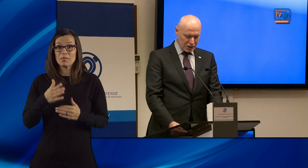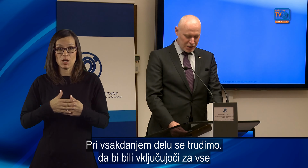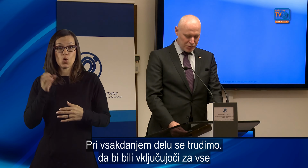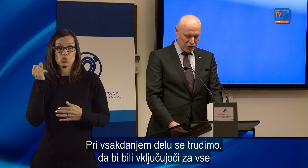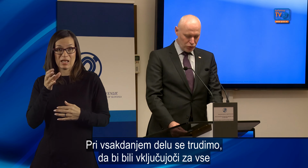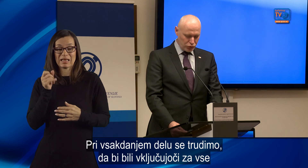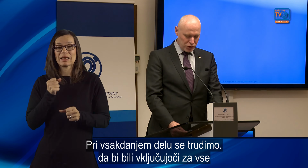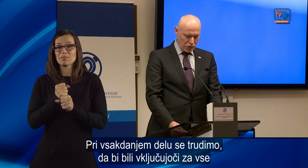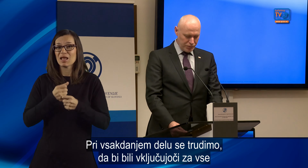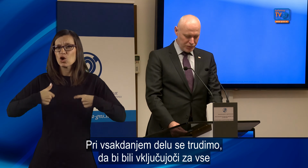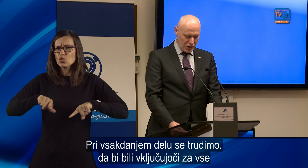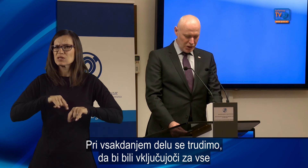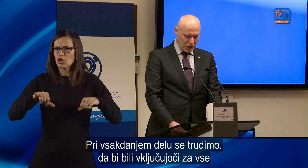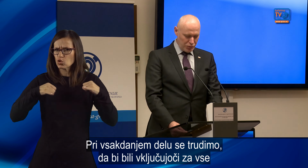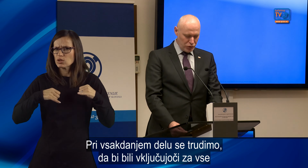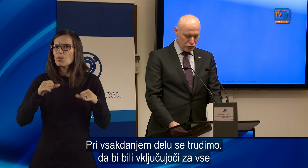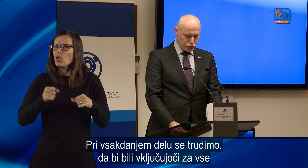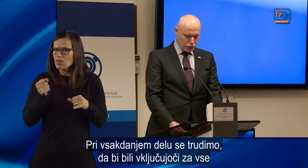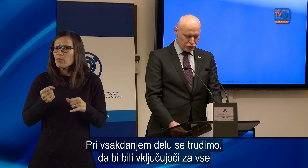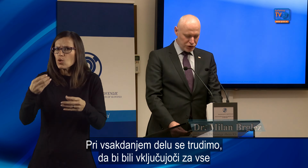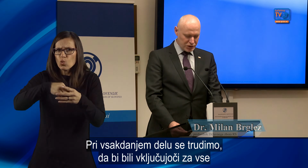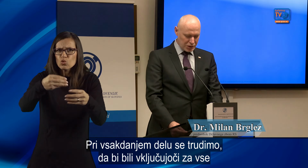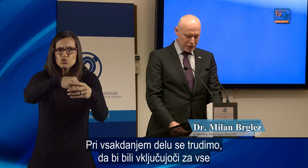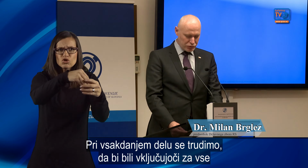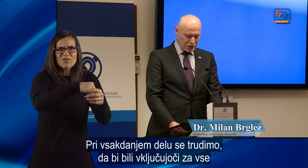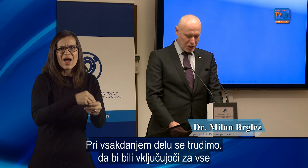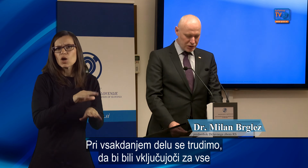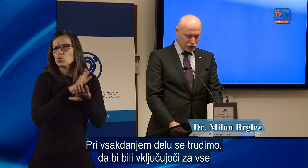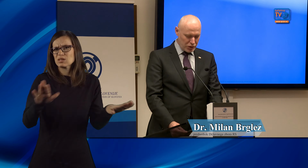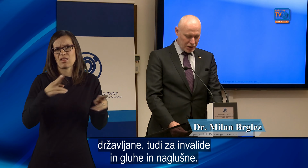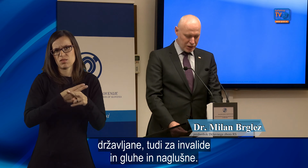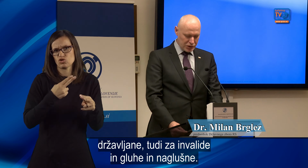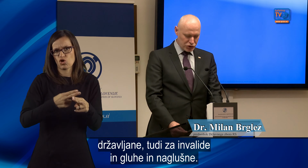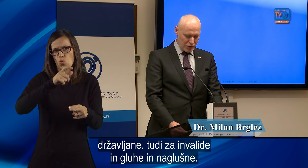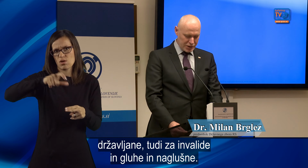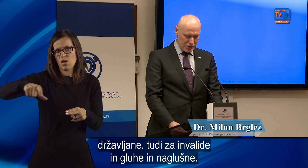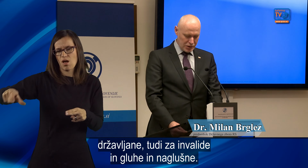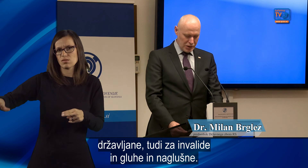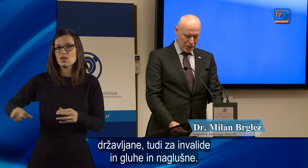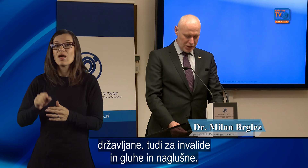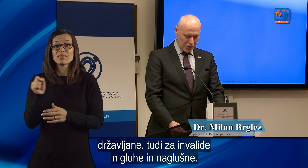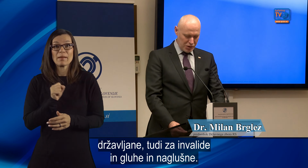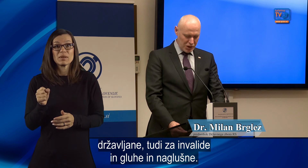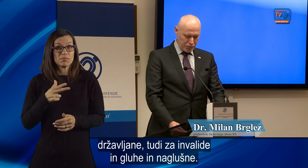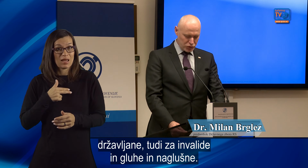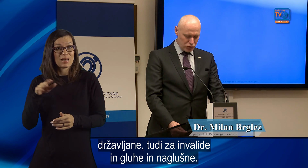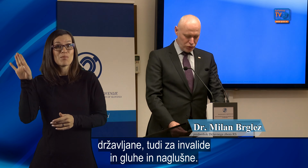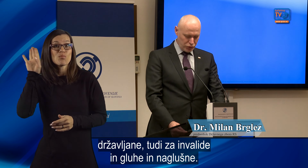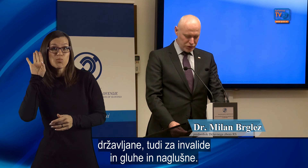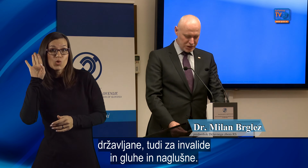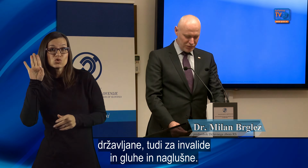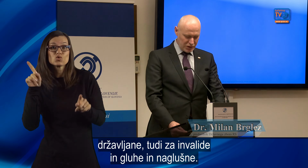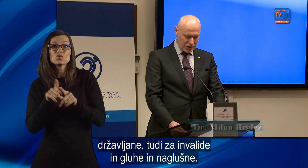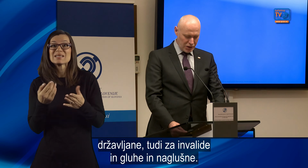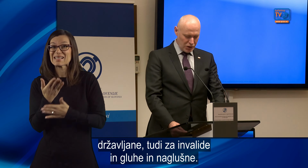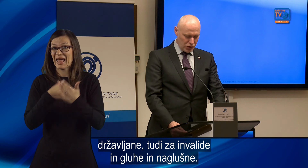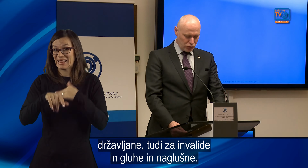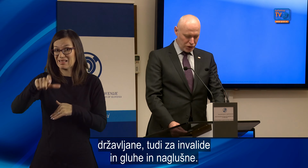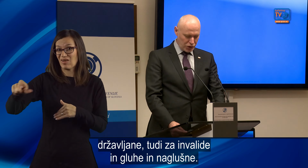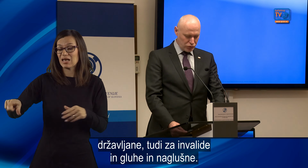Pri vsakdanjem delu trudimo, da bi bili vključujoči za prav vse državljanke in državljane, da bi imeli posluh tudi za